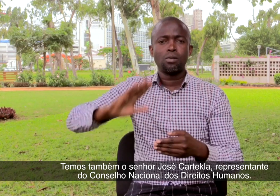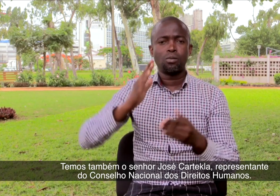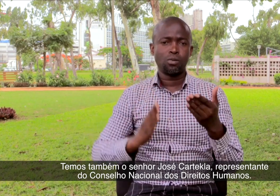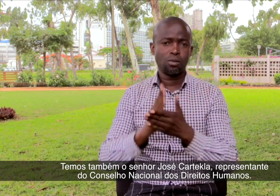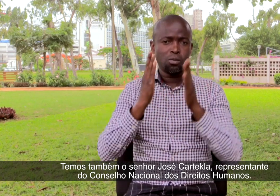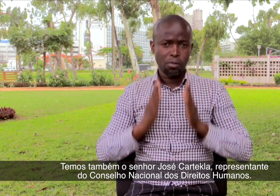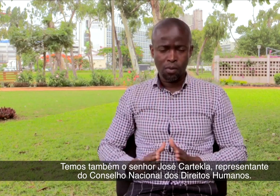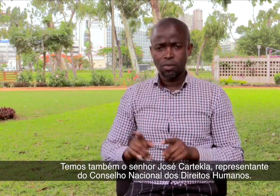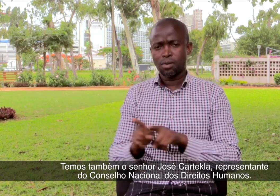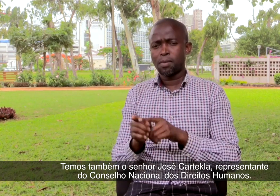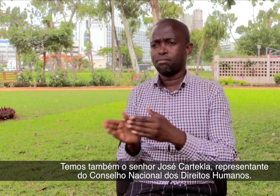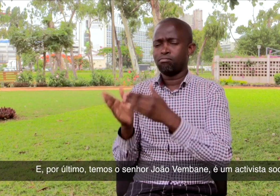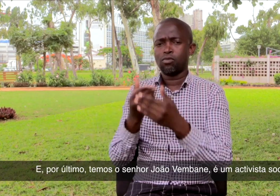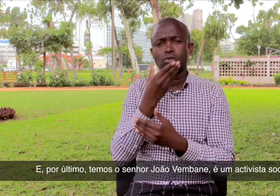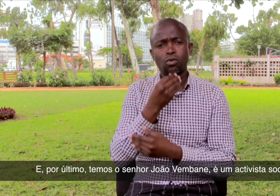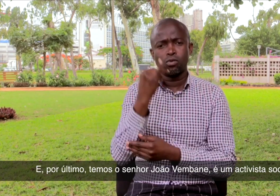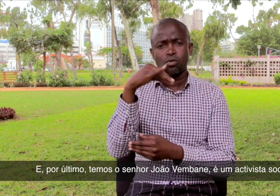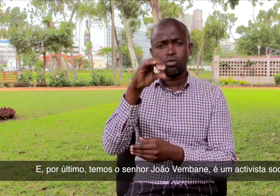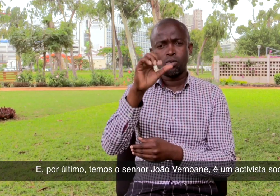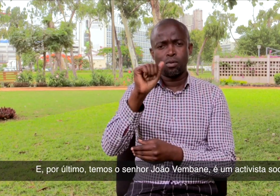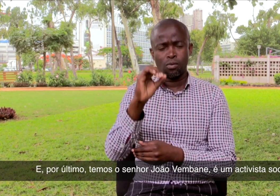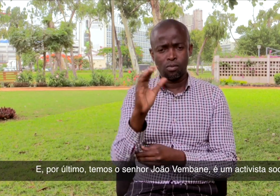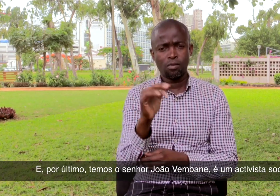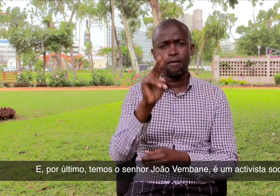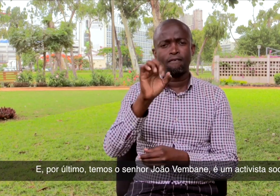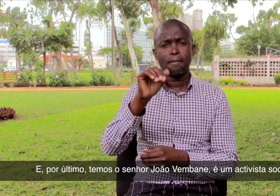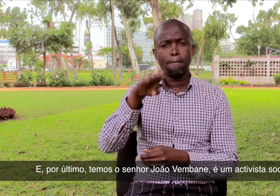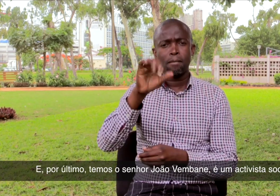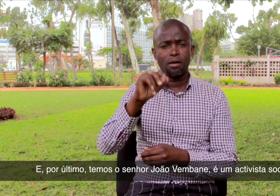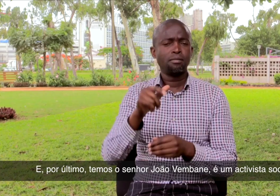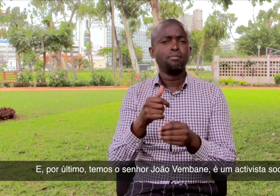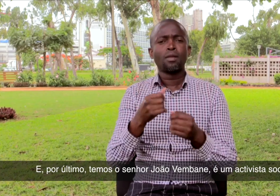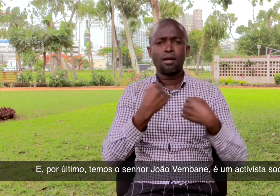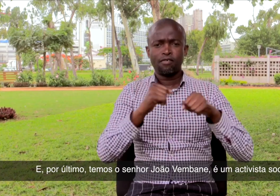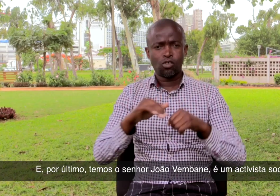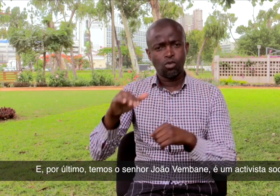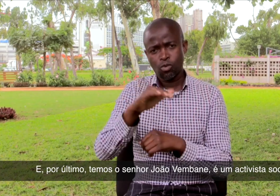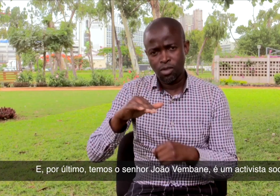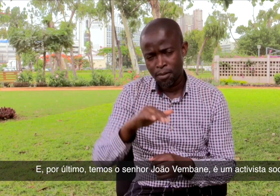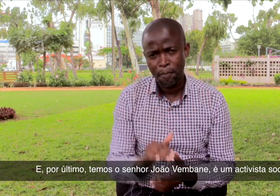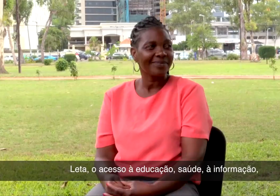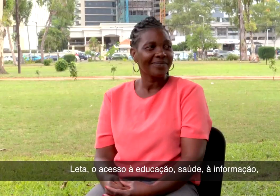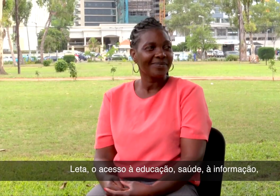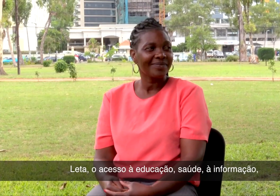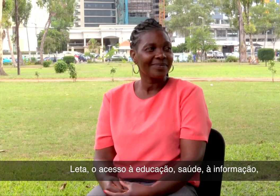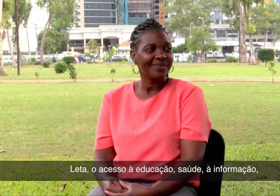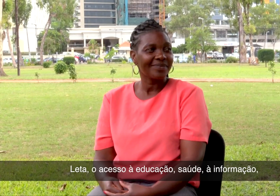Comissão Nacional dos Direitos Humanos. E por último temos o senhor João Vemban, é um ativista social.